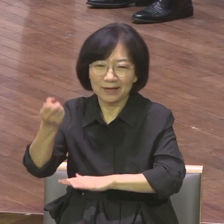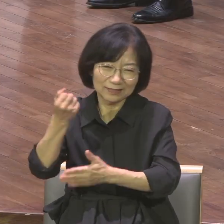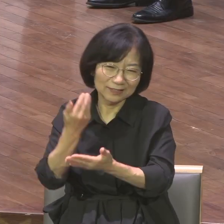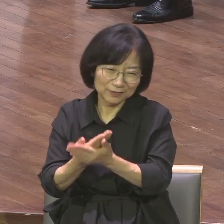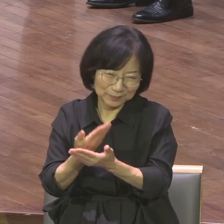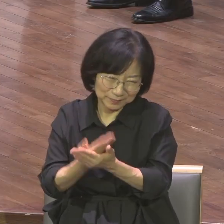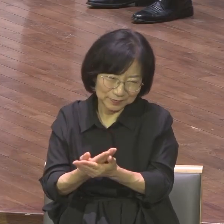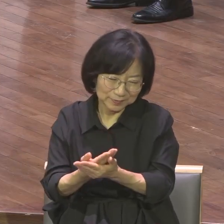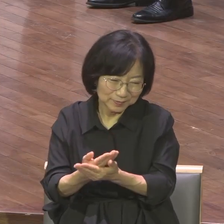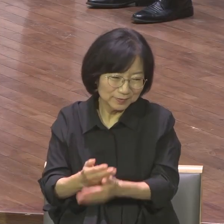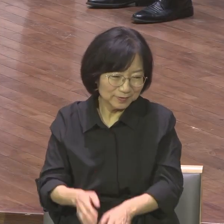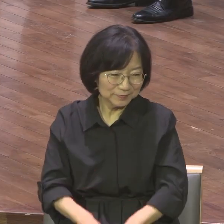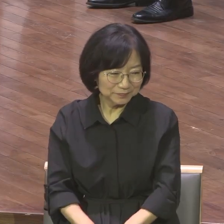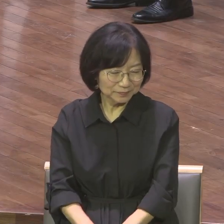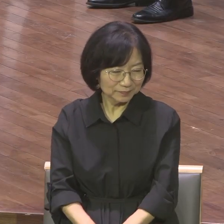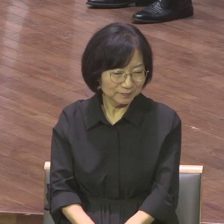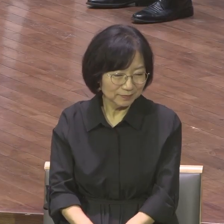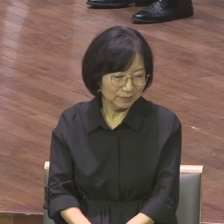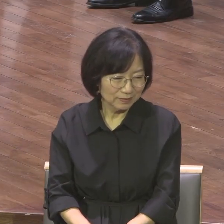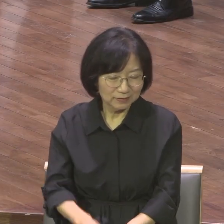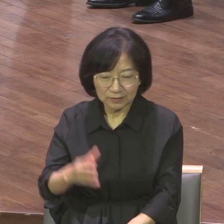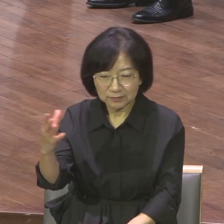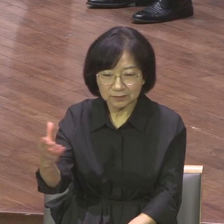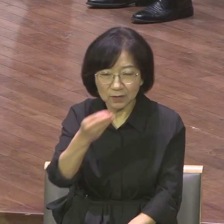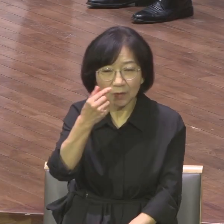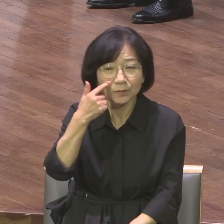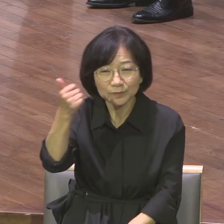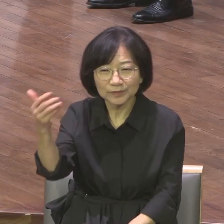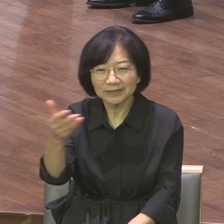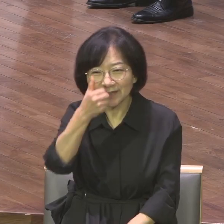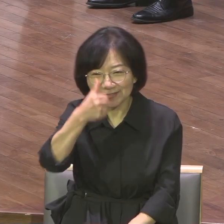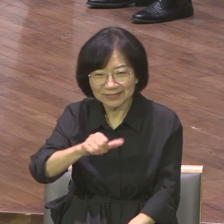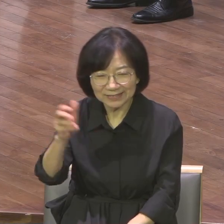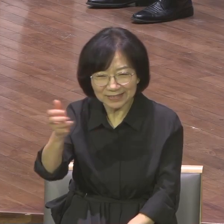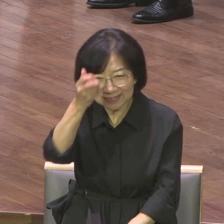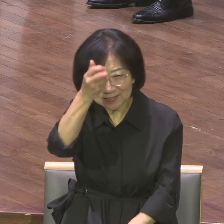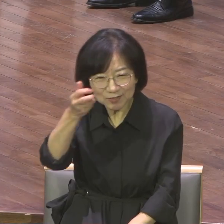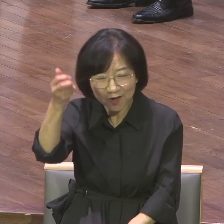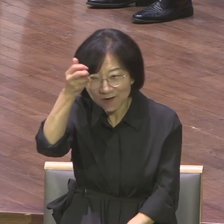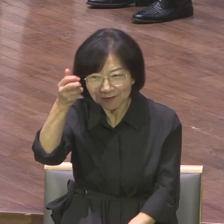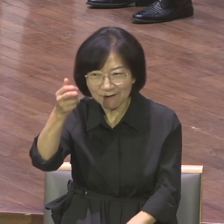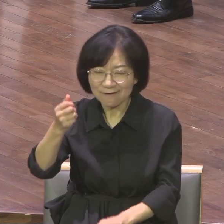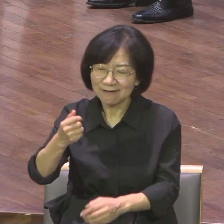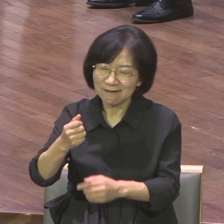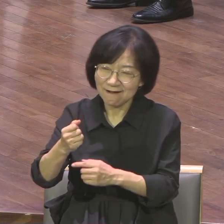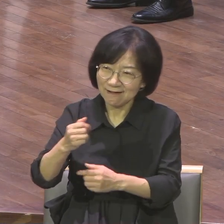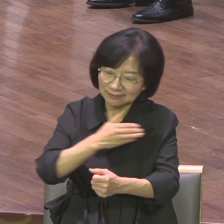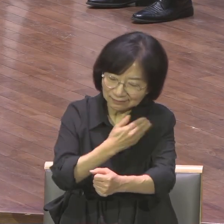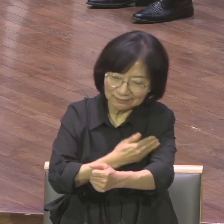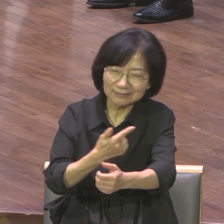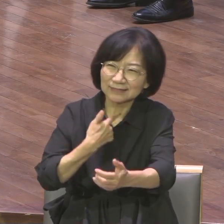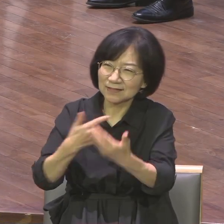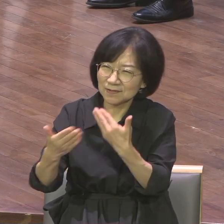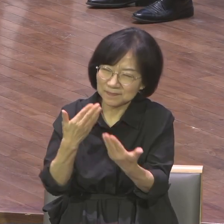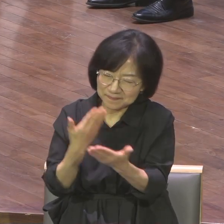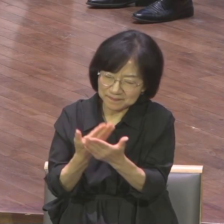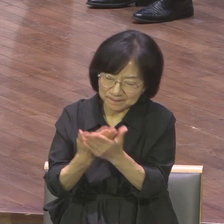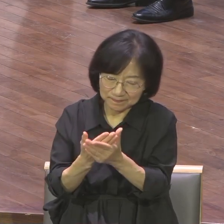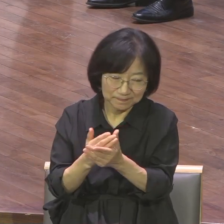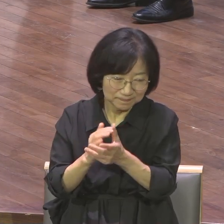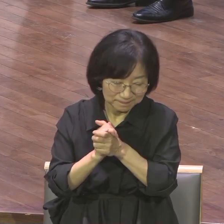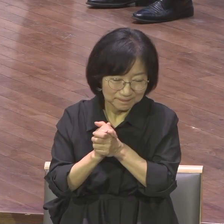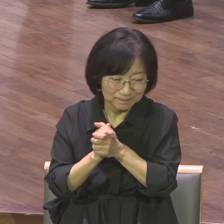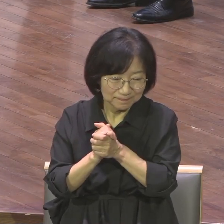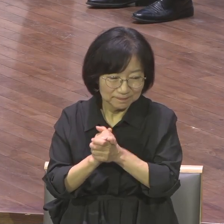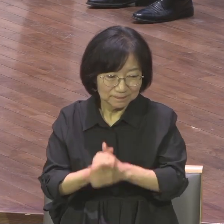성자 예수님의 중보를, 성령 하나님의 역사를 체험하는 생명력 있는 신앙생활을 하게 하여 주옵소서.